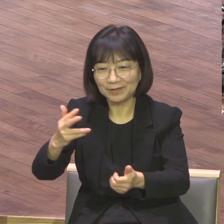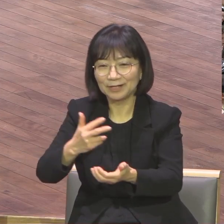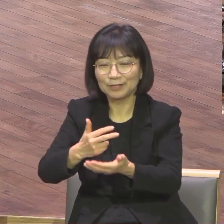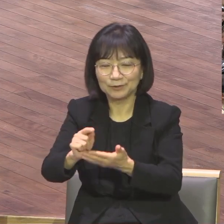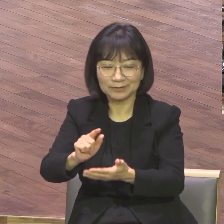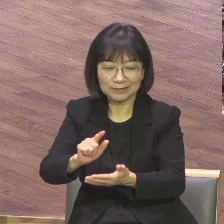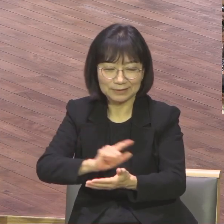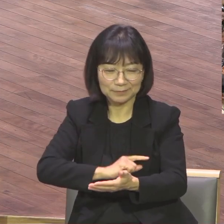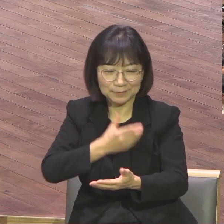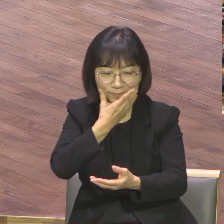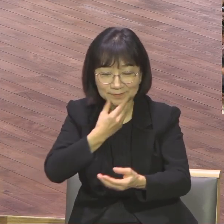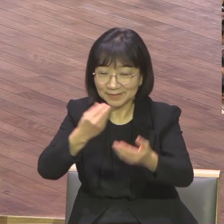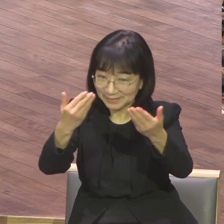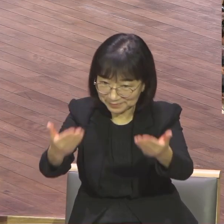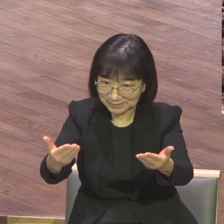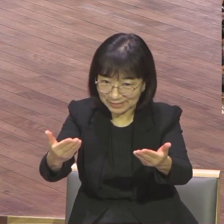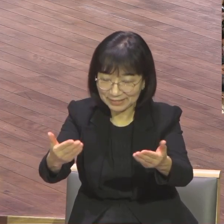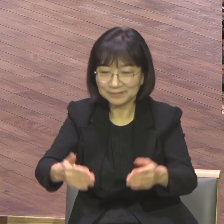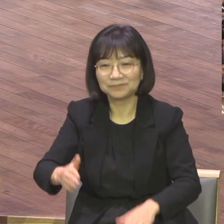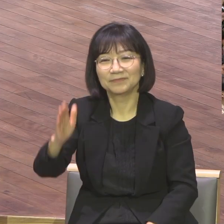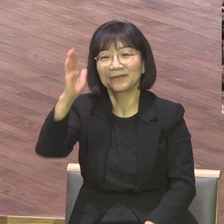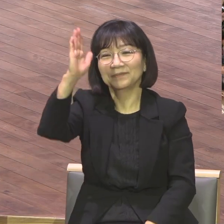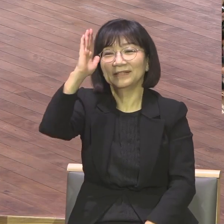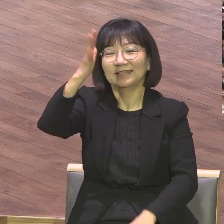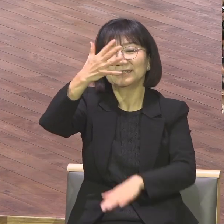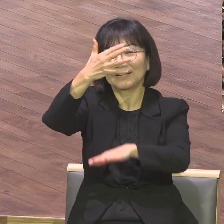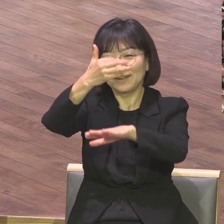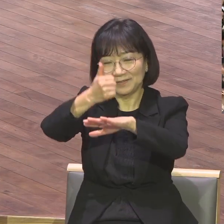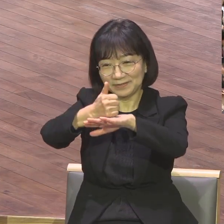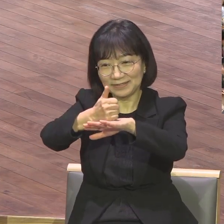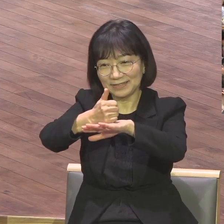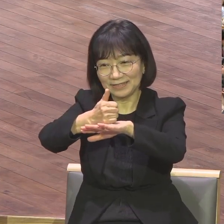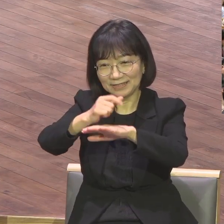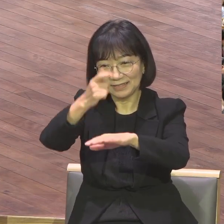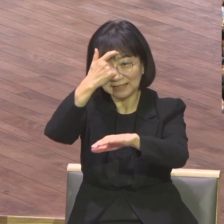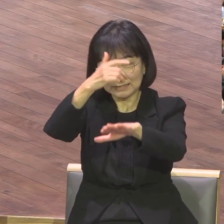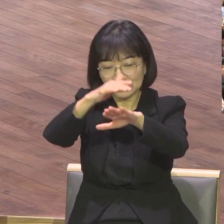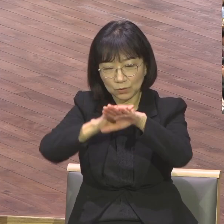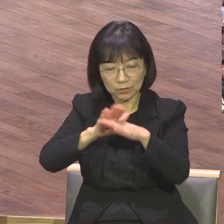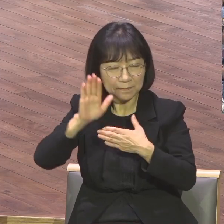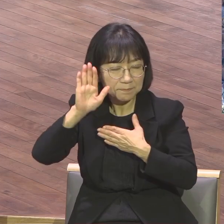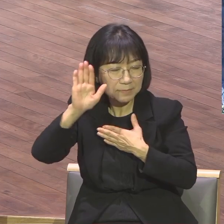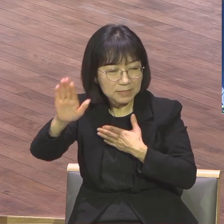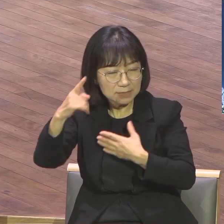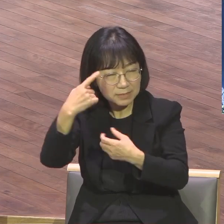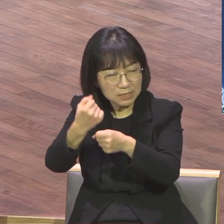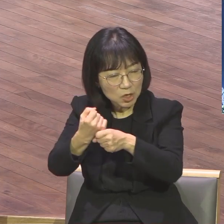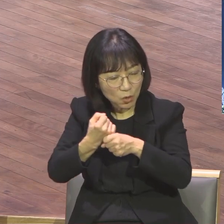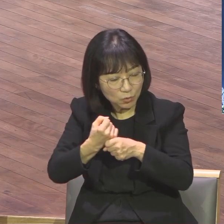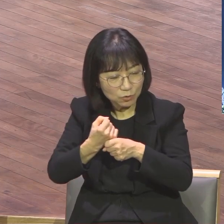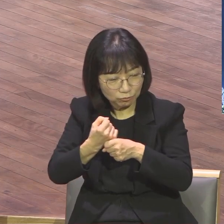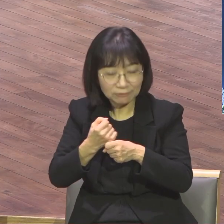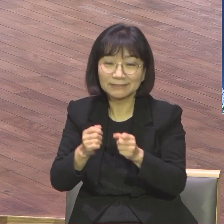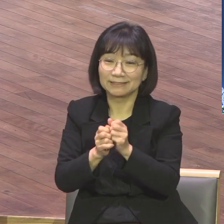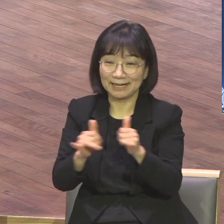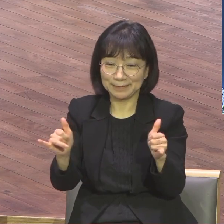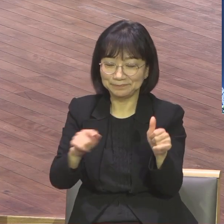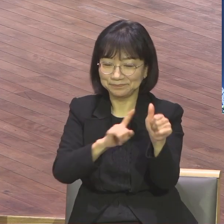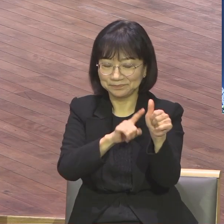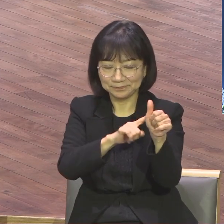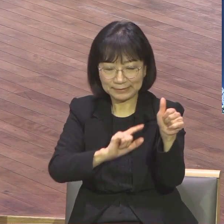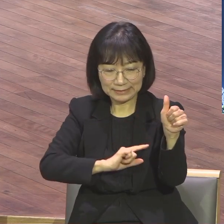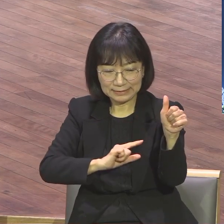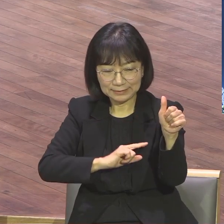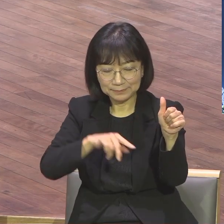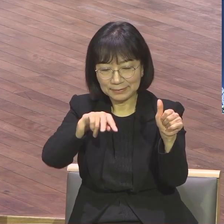축복합니다. 결론입니다. 세계적인 기독교 미래학자 전도학 교수지요.